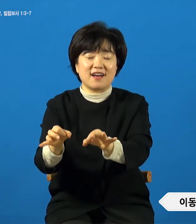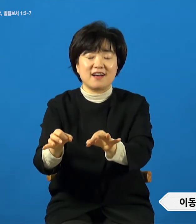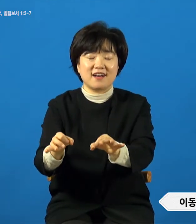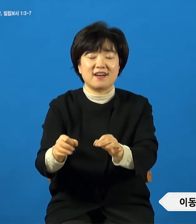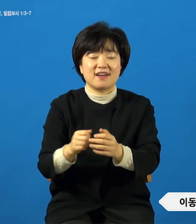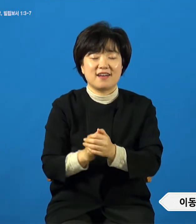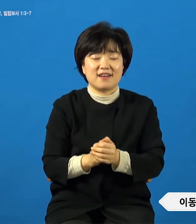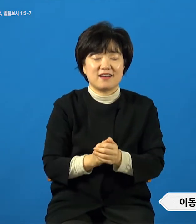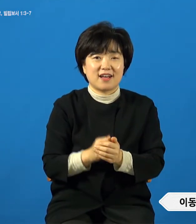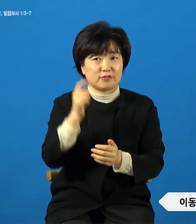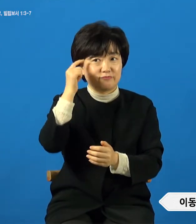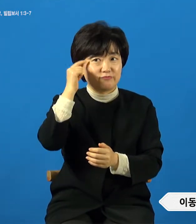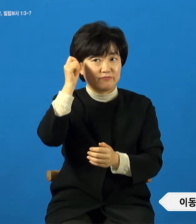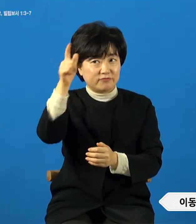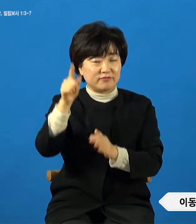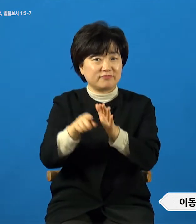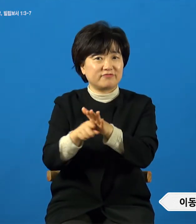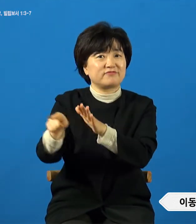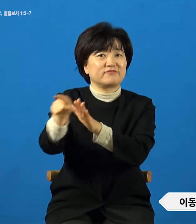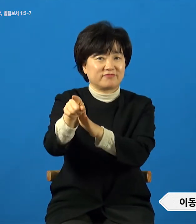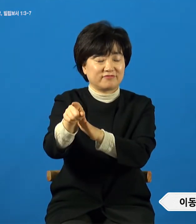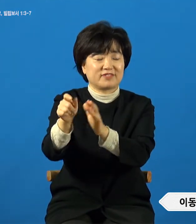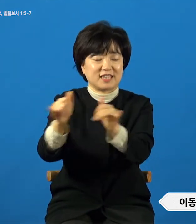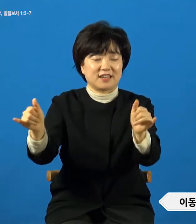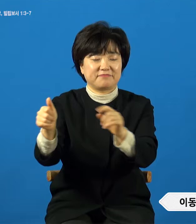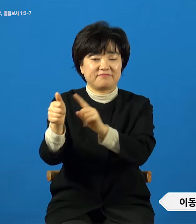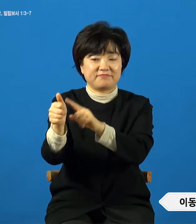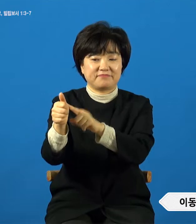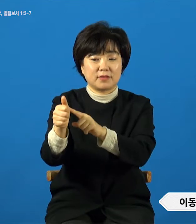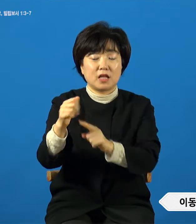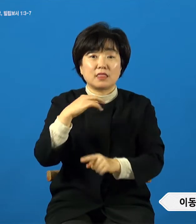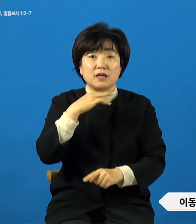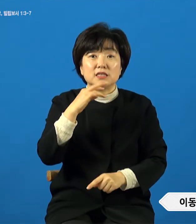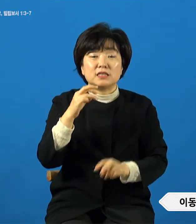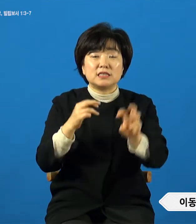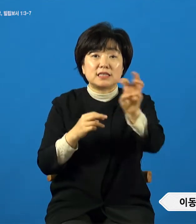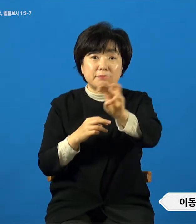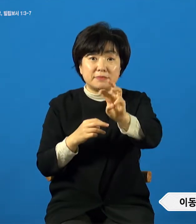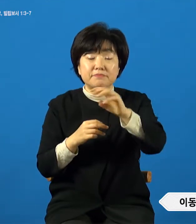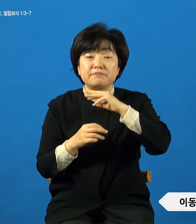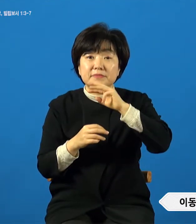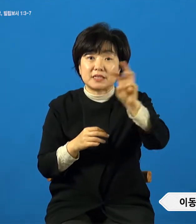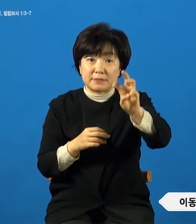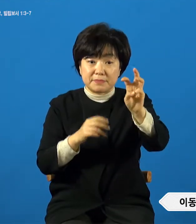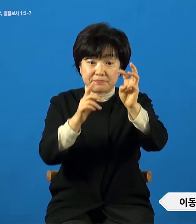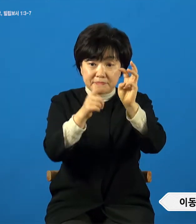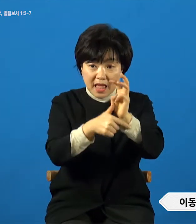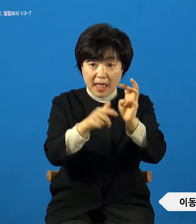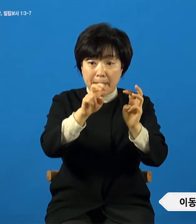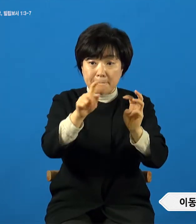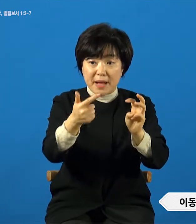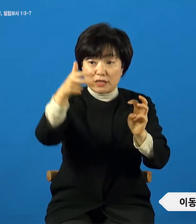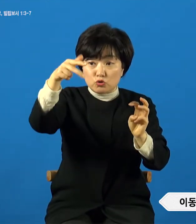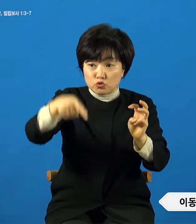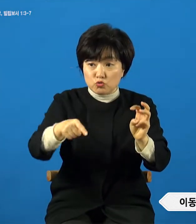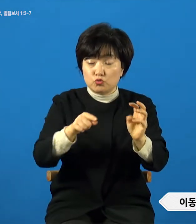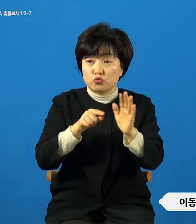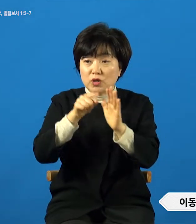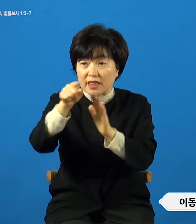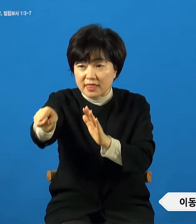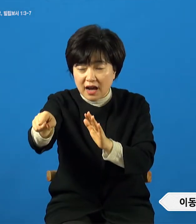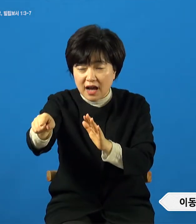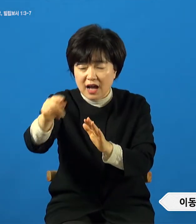기상을 가진 분이라고 할 수가 있습니다. 30세 되던 해에 1878년에 만주에 갔다가 이분이 열병에 걸립니다.